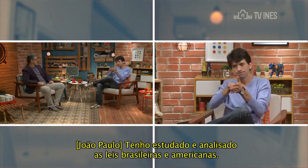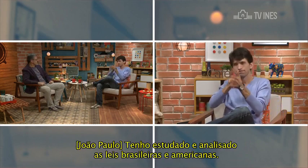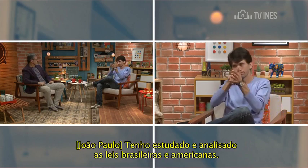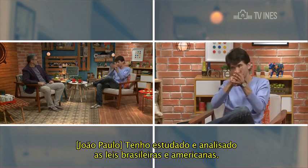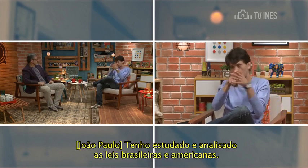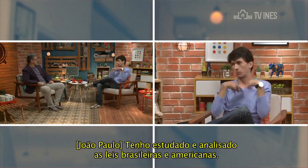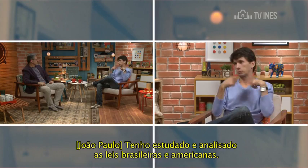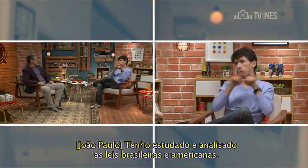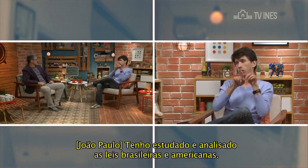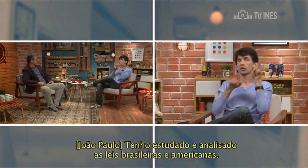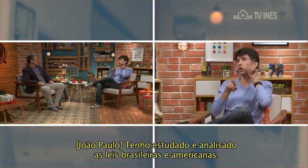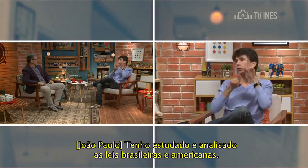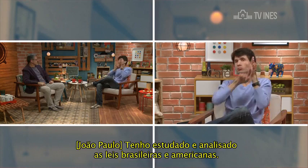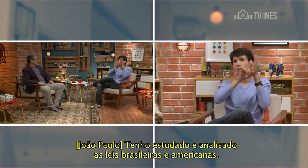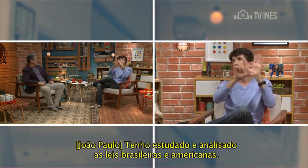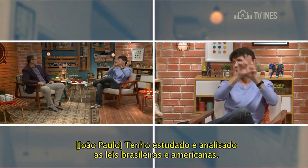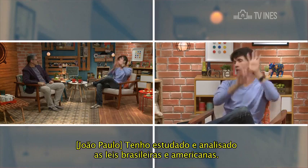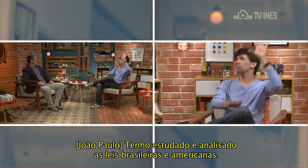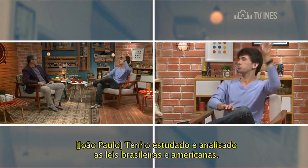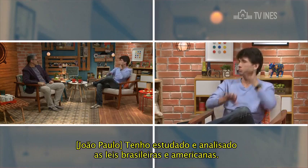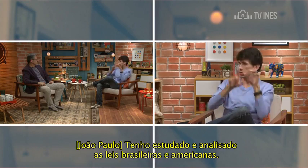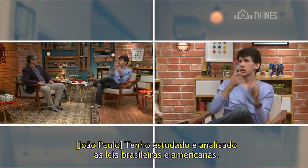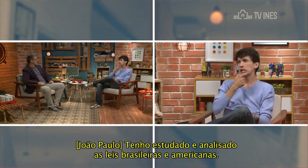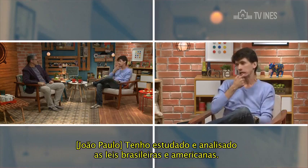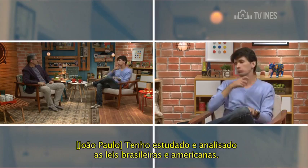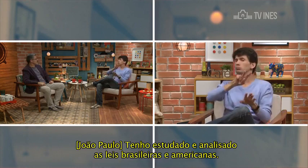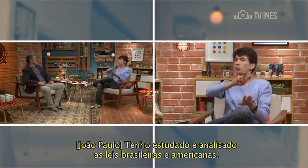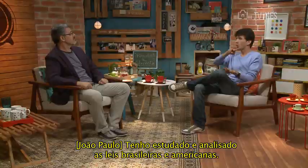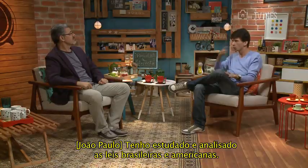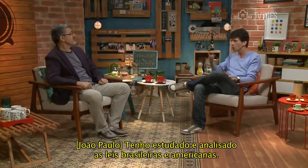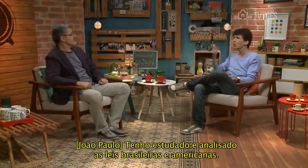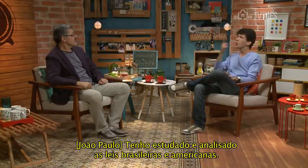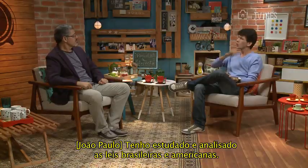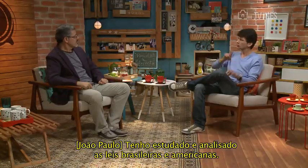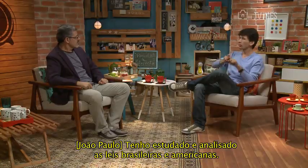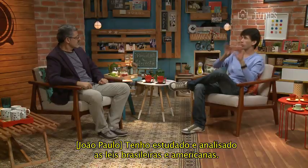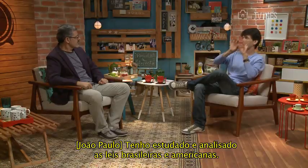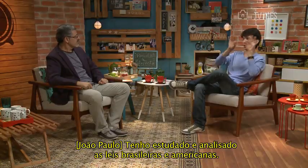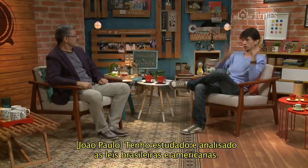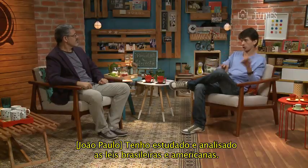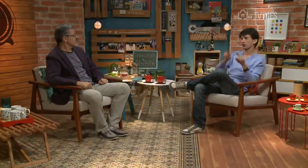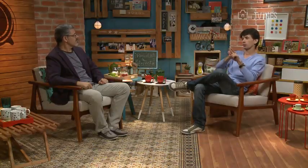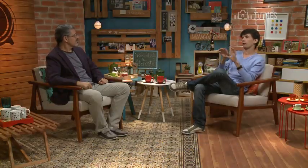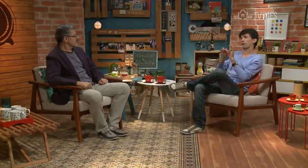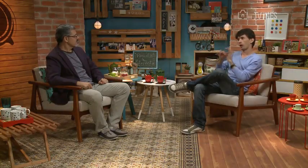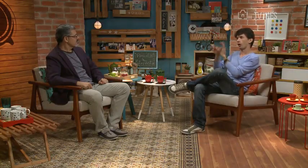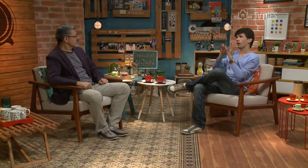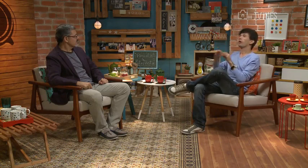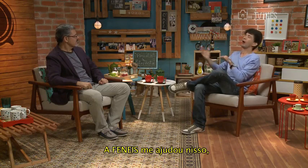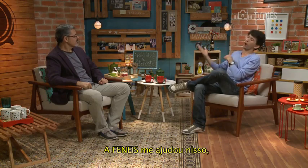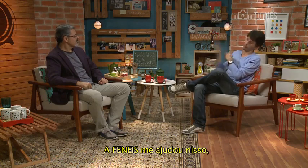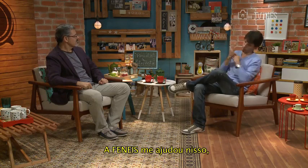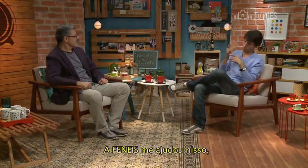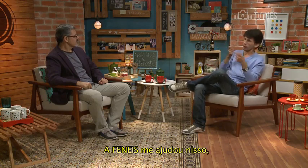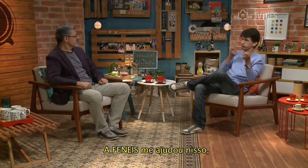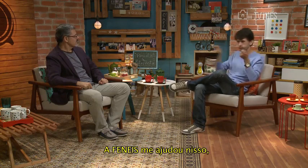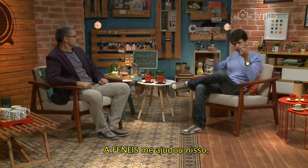tenho estudado e analisado as leis brasileiras e Americanas e a fim mês